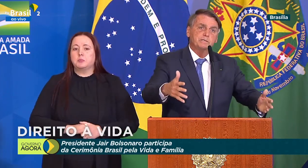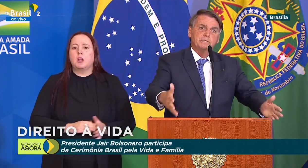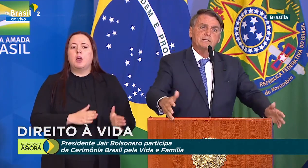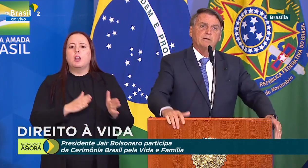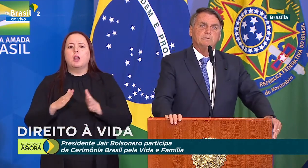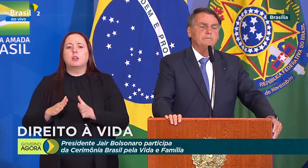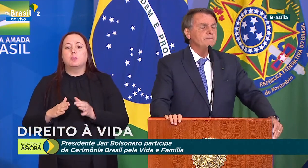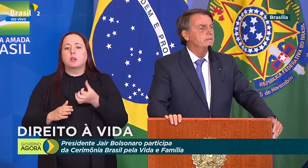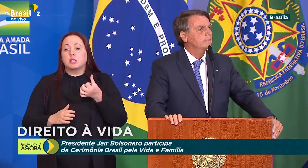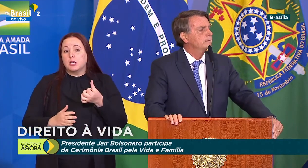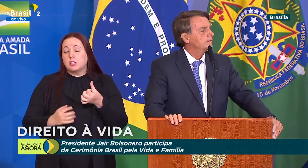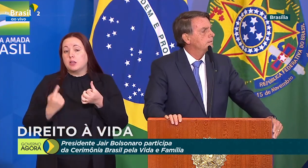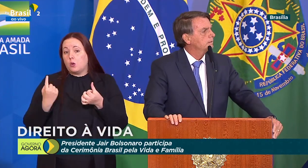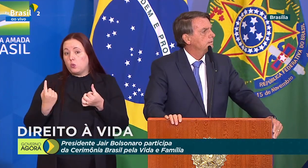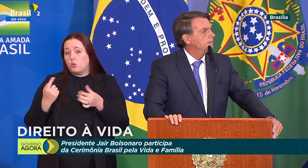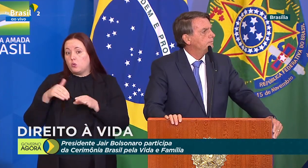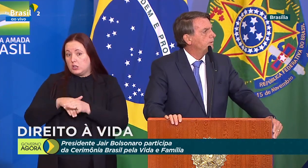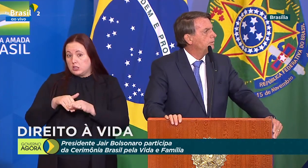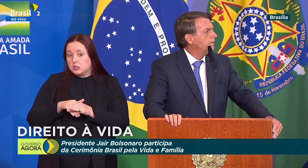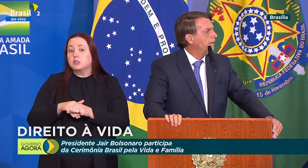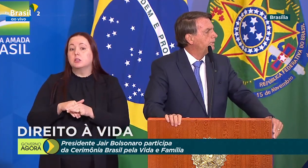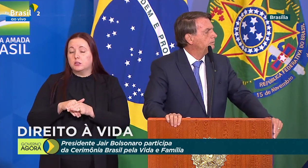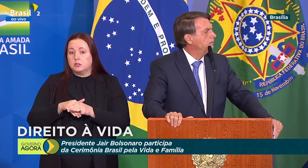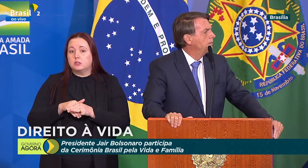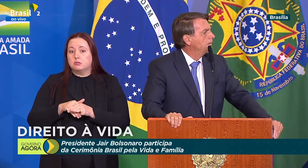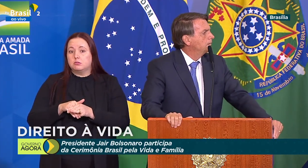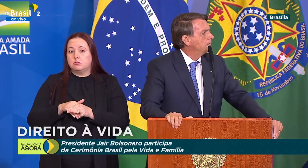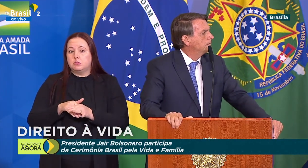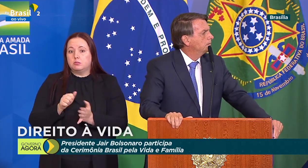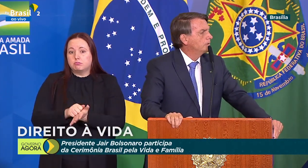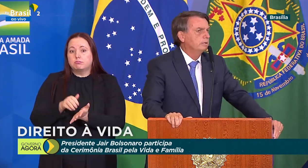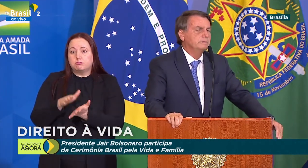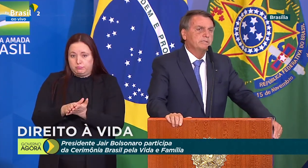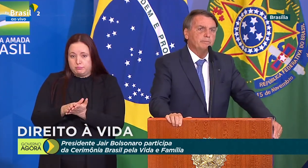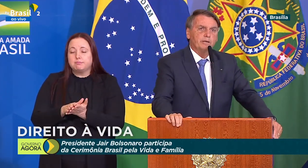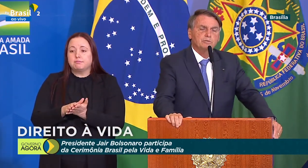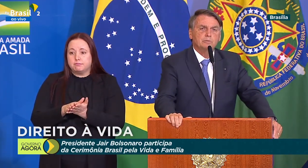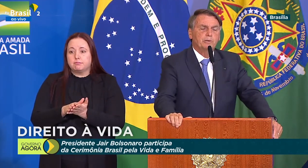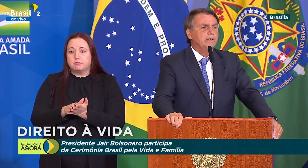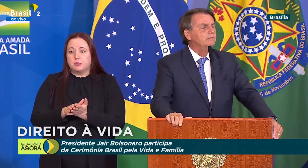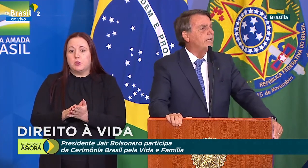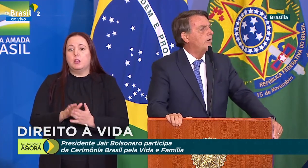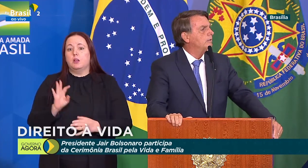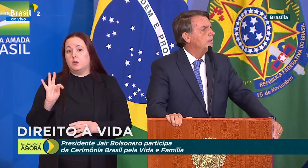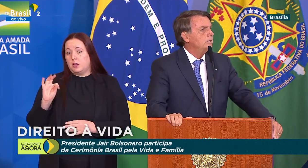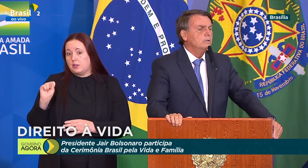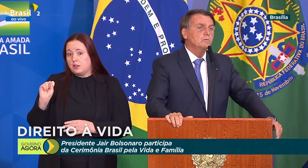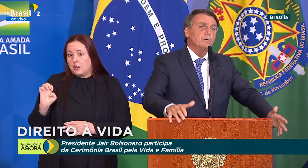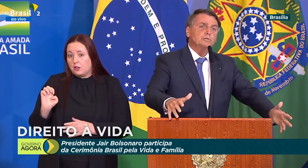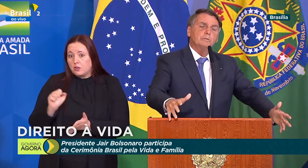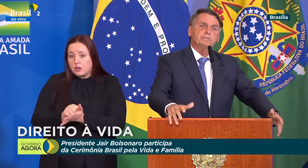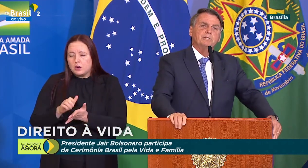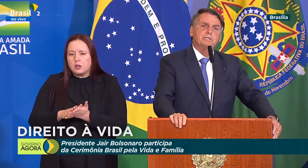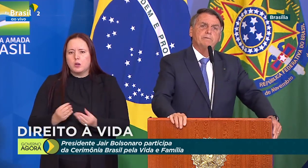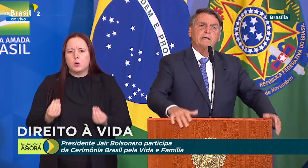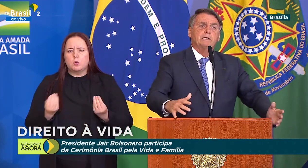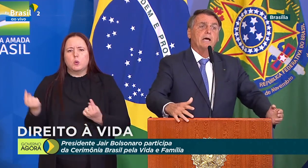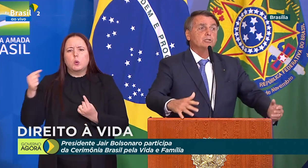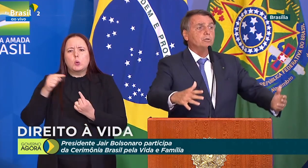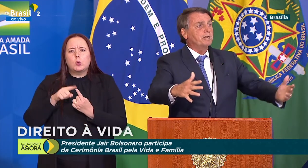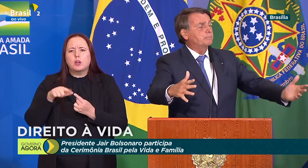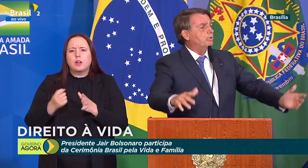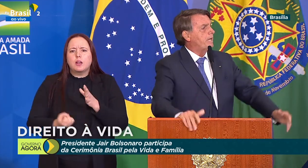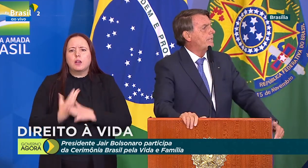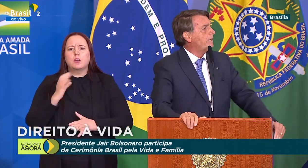depois por 6 a 1 foi condenado no Tribunal Superior Eleitoral cujo